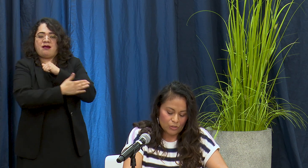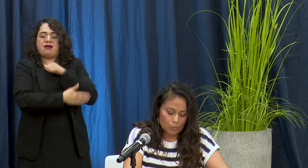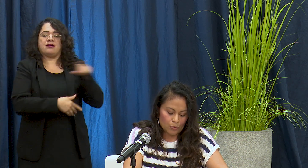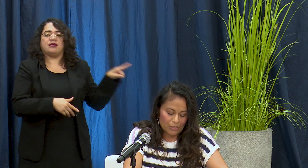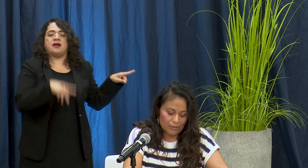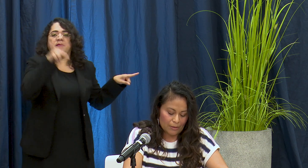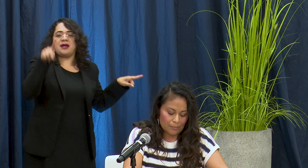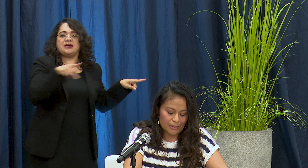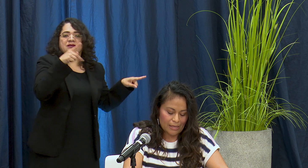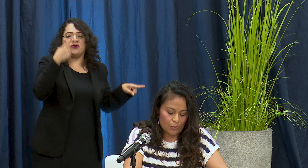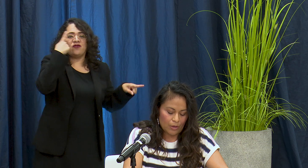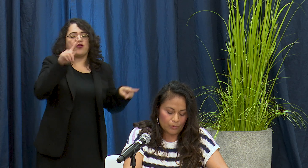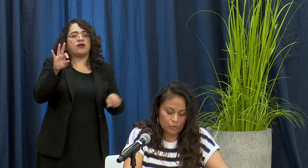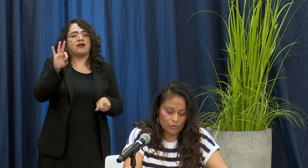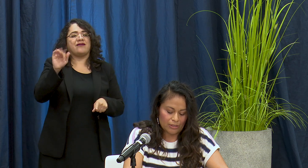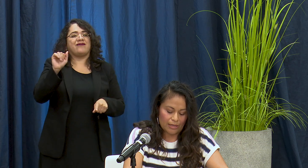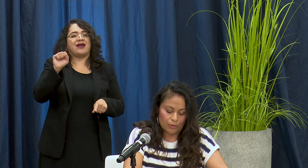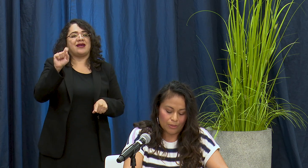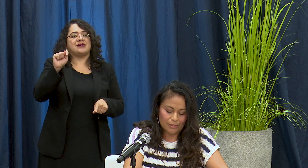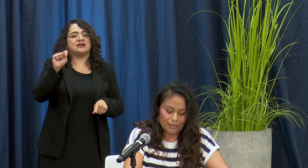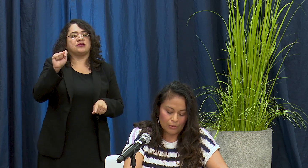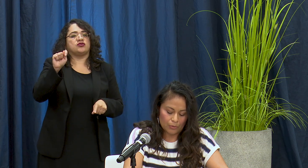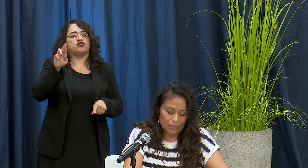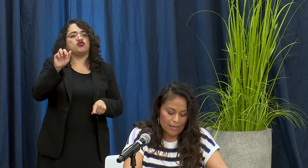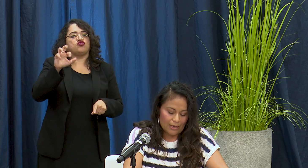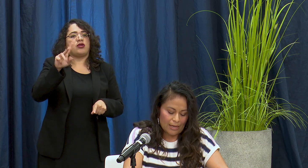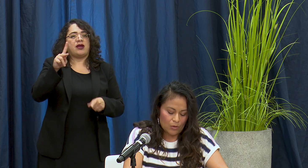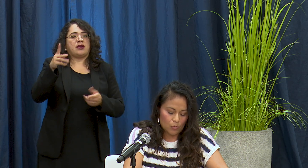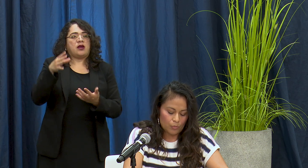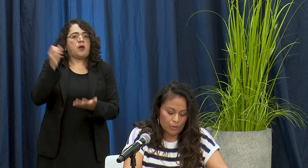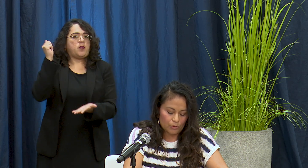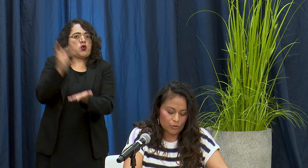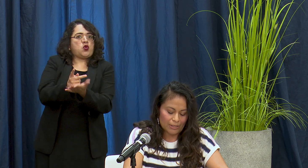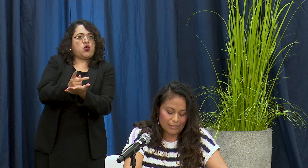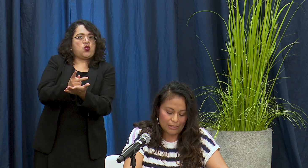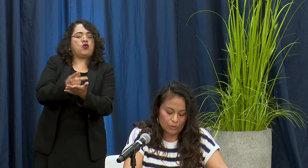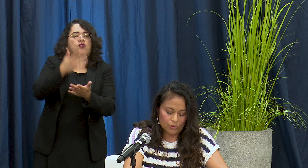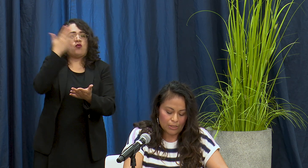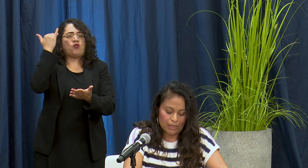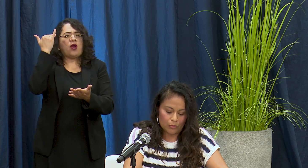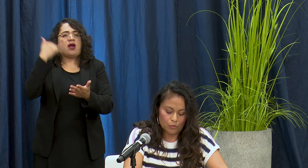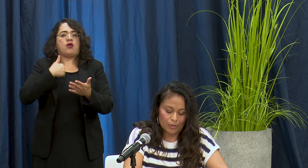hacer esto posible, basado a nuestros indicadores de salud que han cumplido los